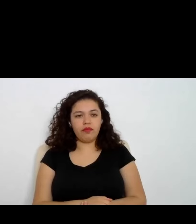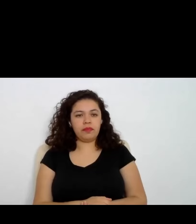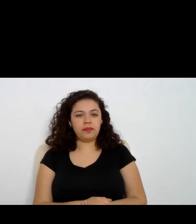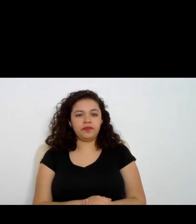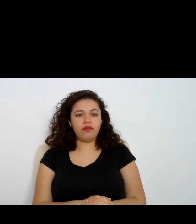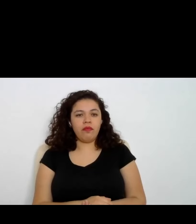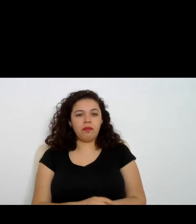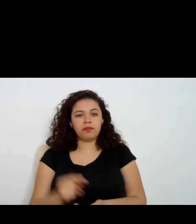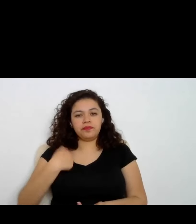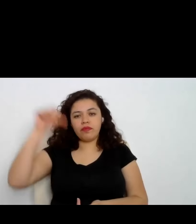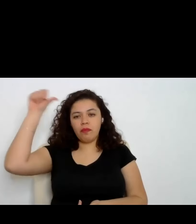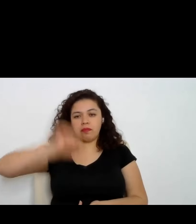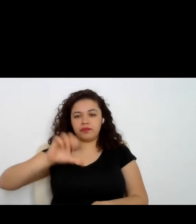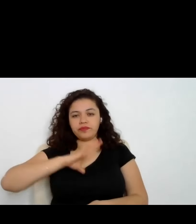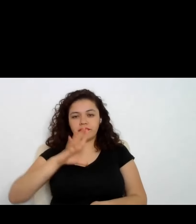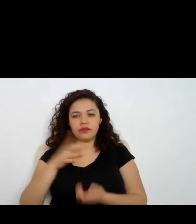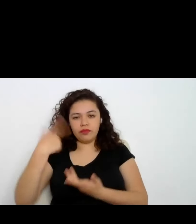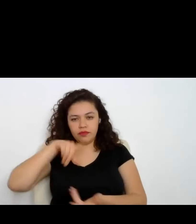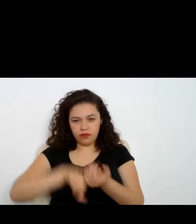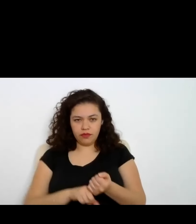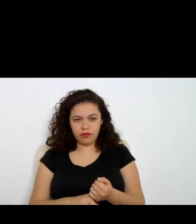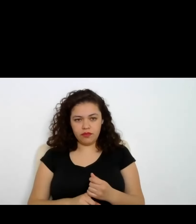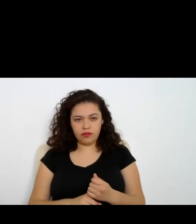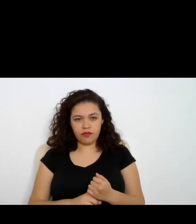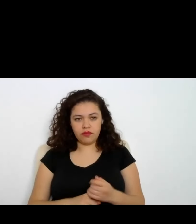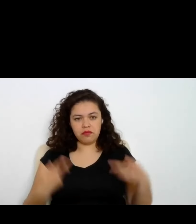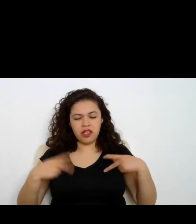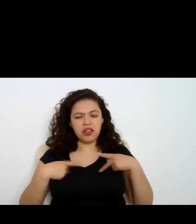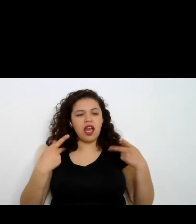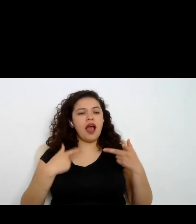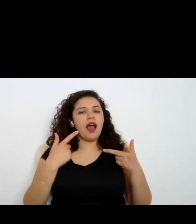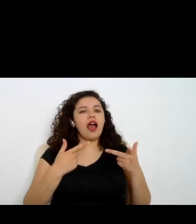hoy tengo internamente quien me procese la nómina y así